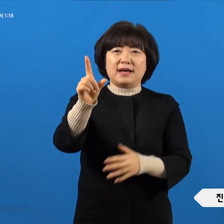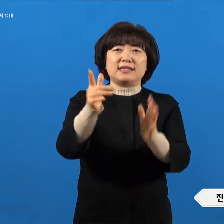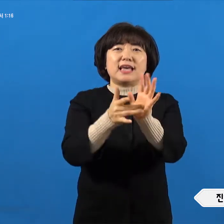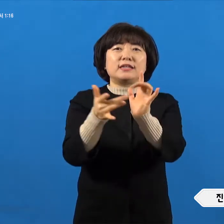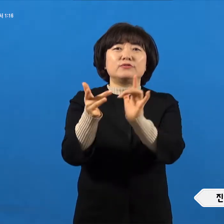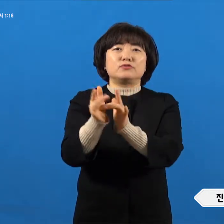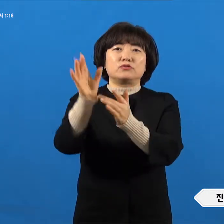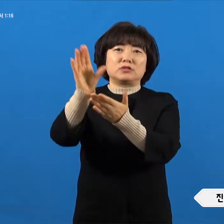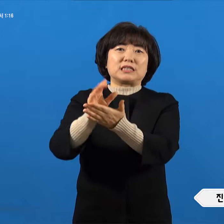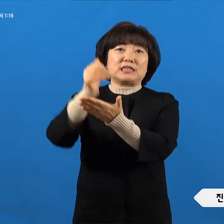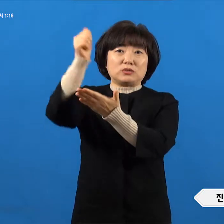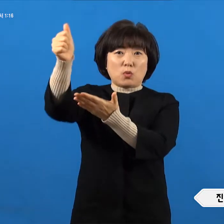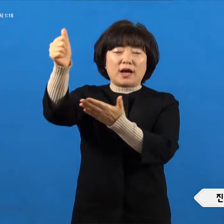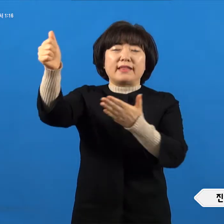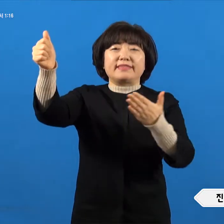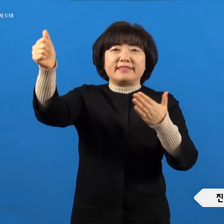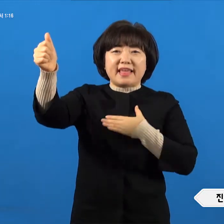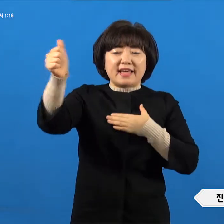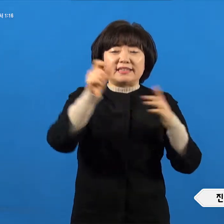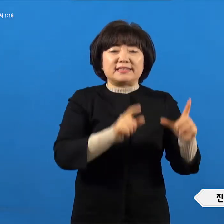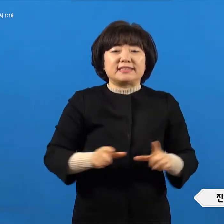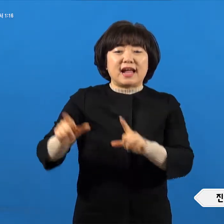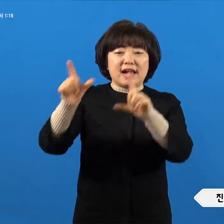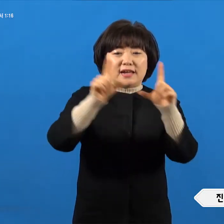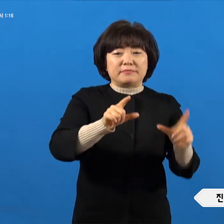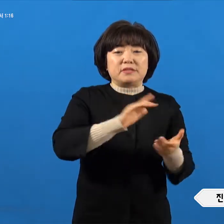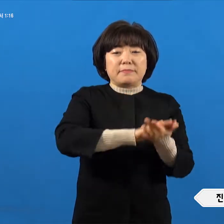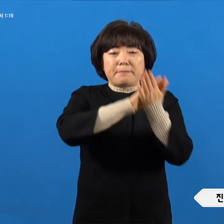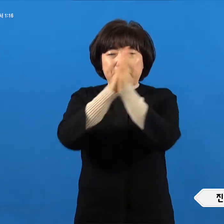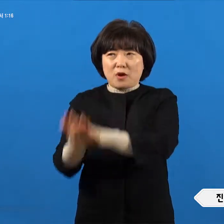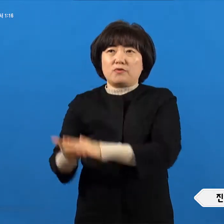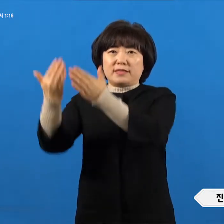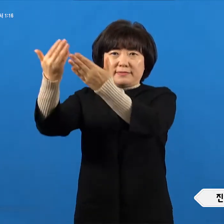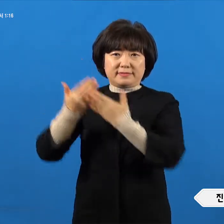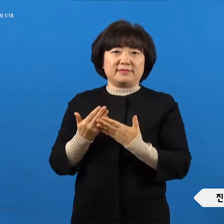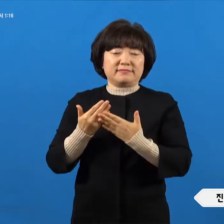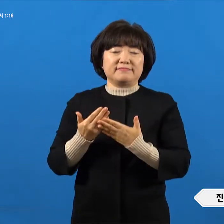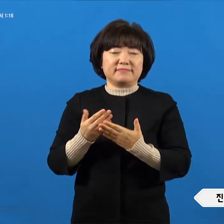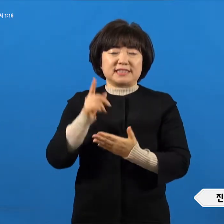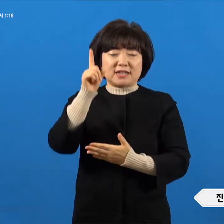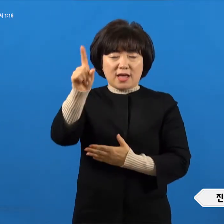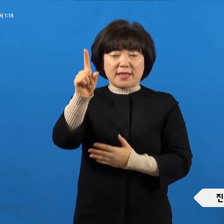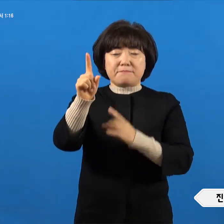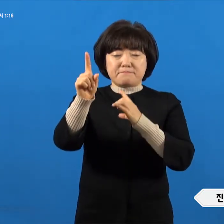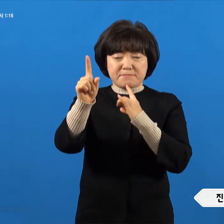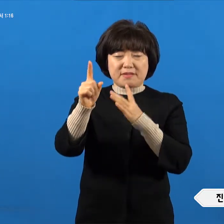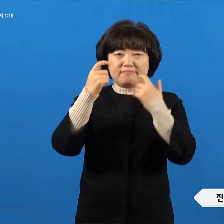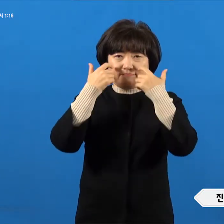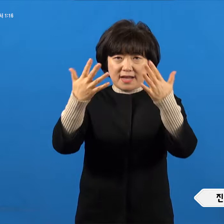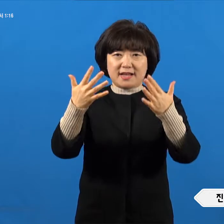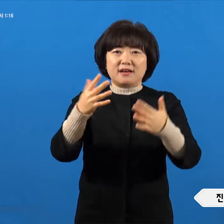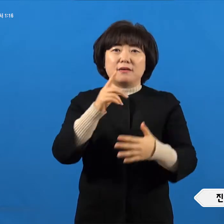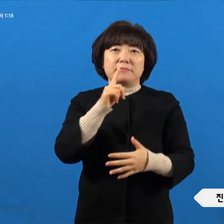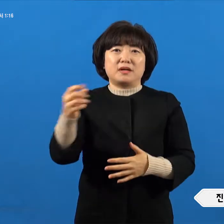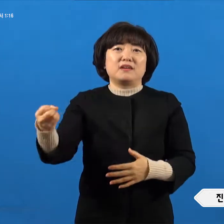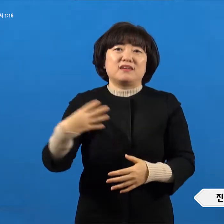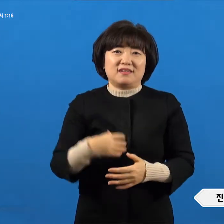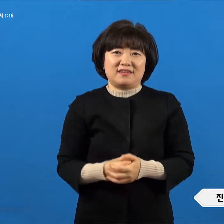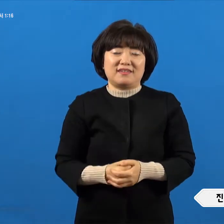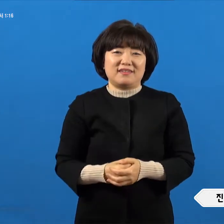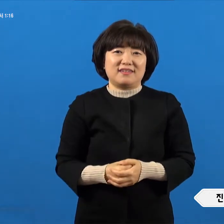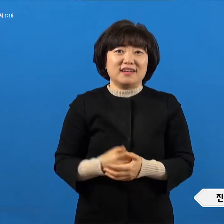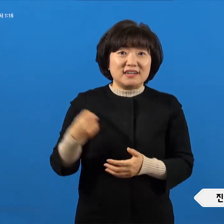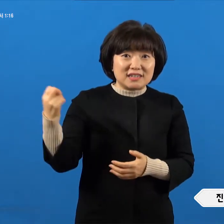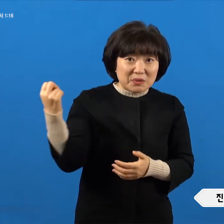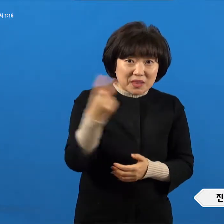예수 그리스도가 내 삶을 변화시켰다는 사실만큼은 부인할 수 없다고 그는 고백합니다.